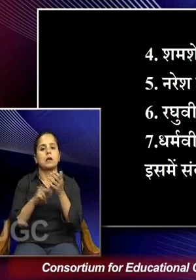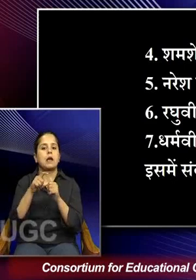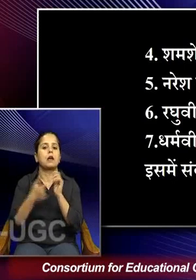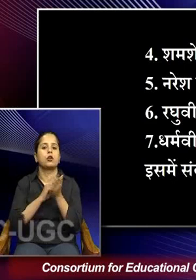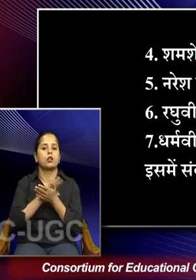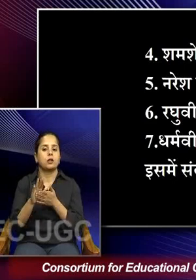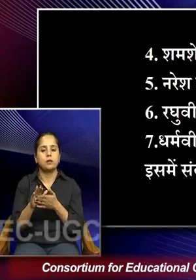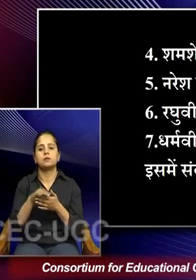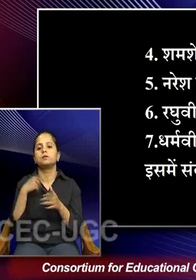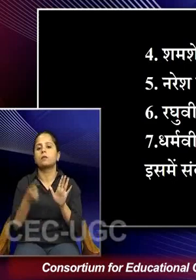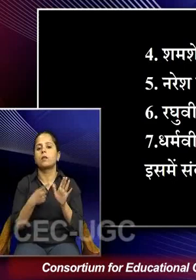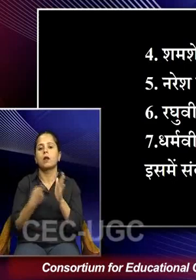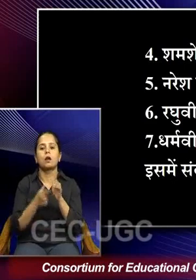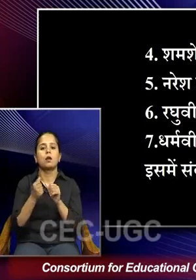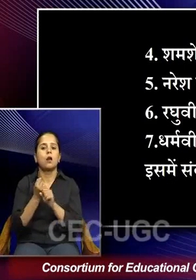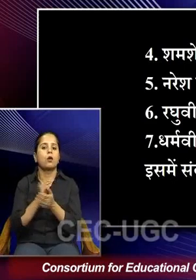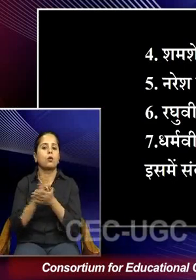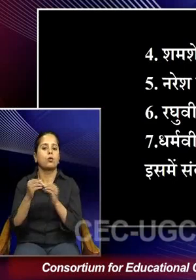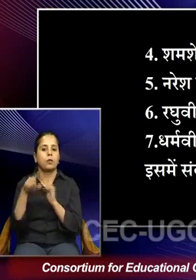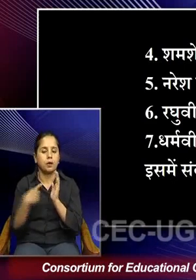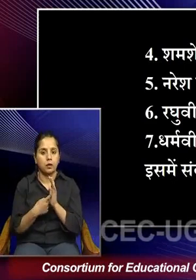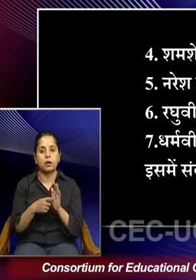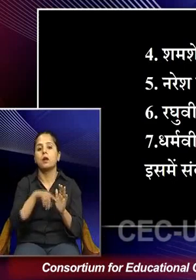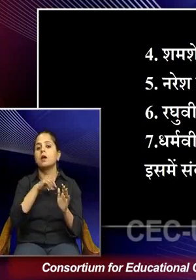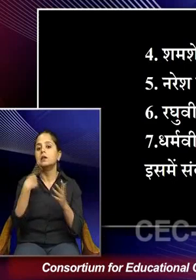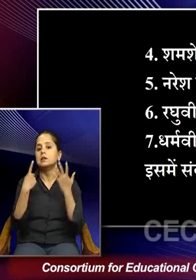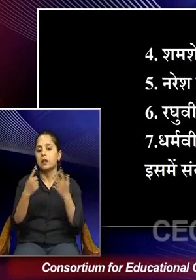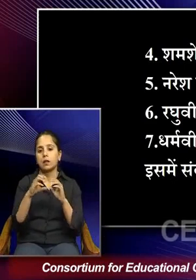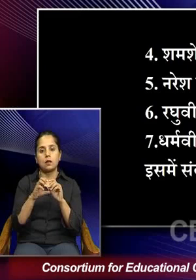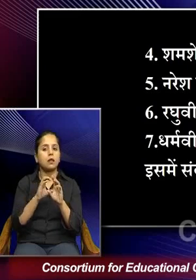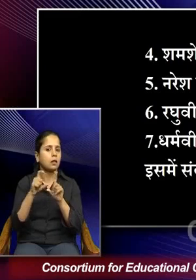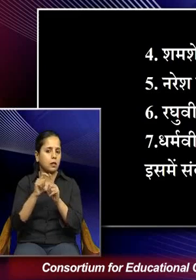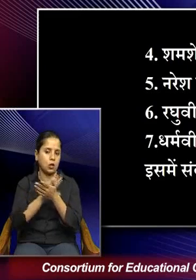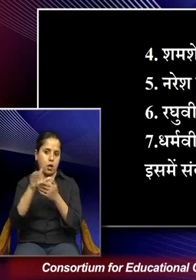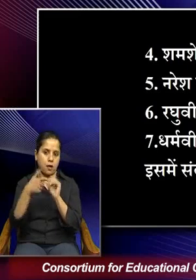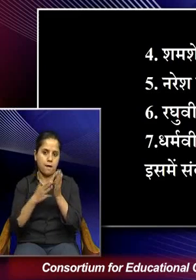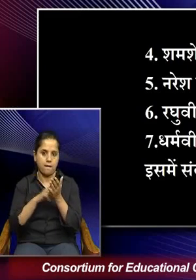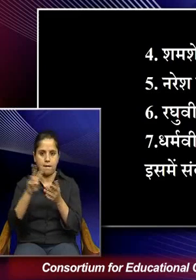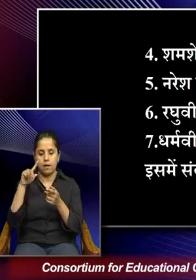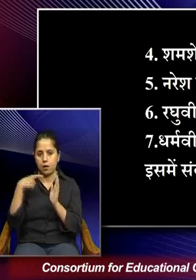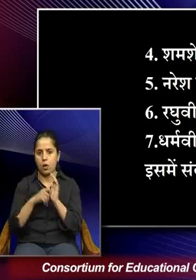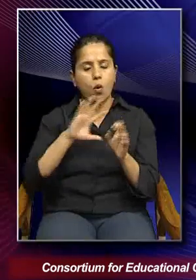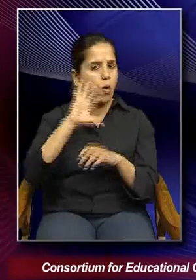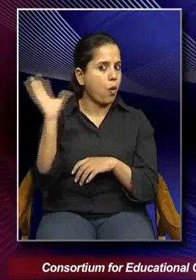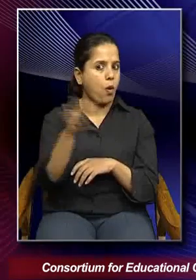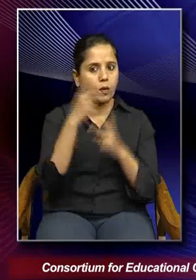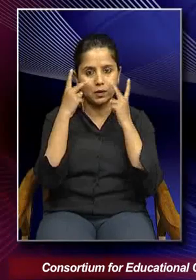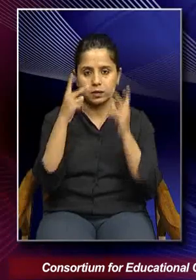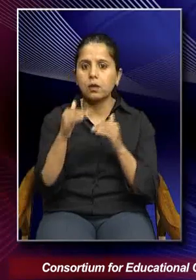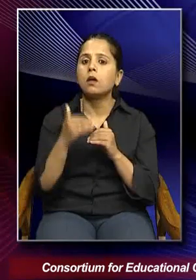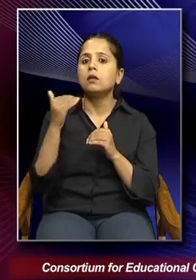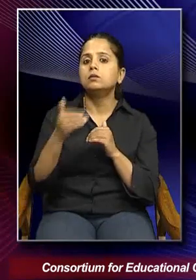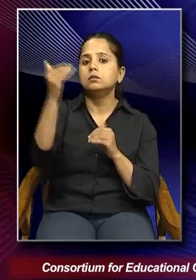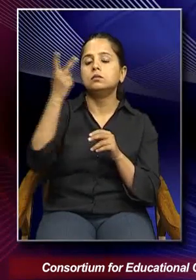सहाय और धर्मवीर भारती की रचनाएं संकट की गई सब के सब आगे